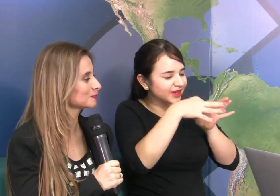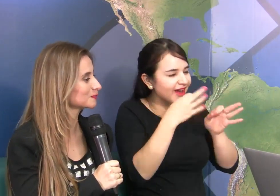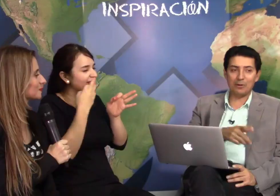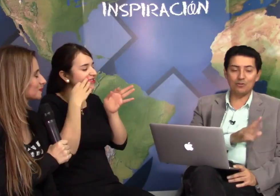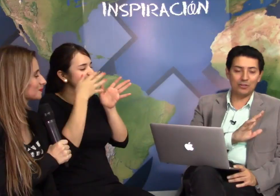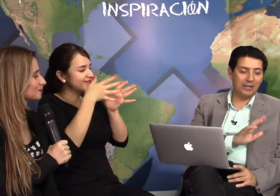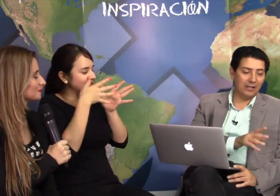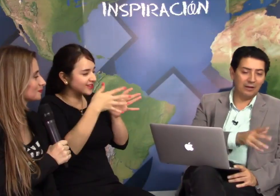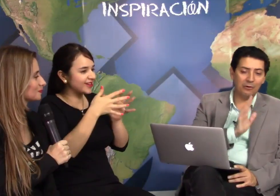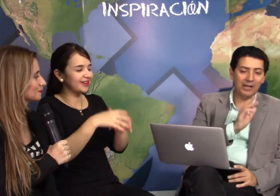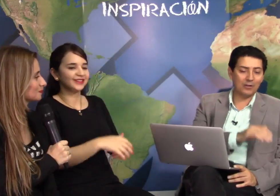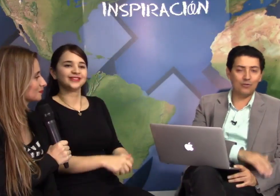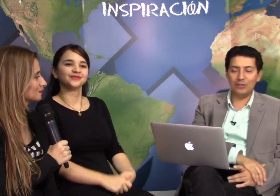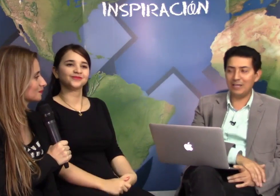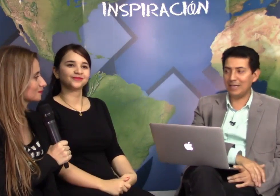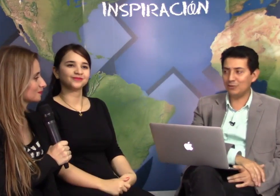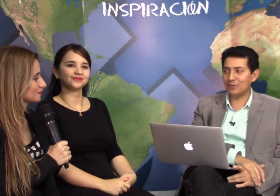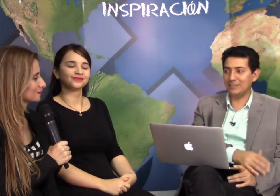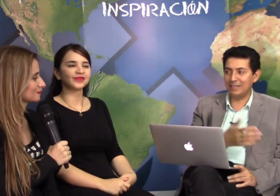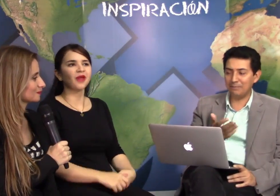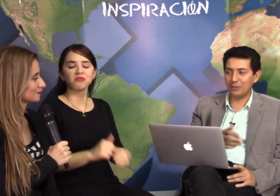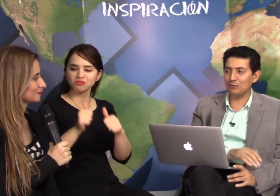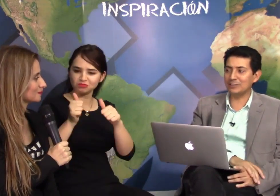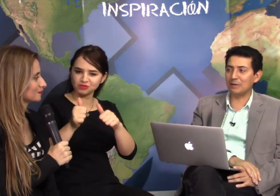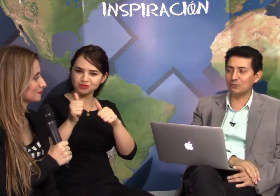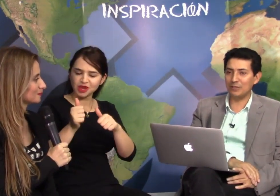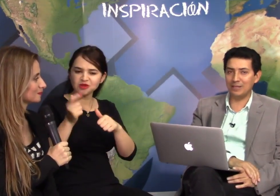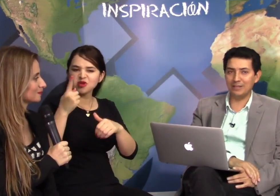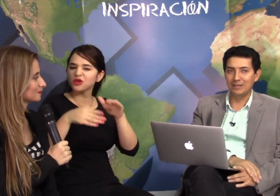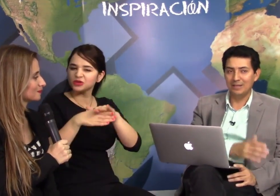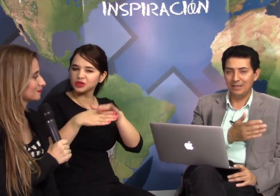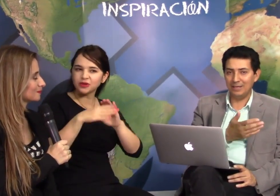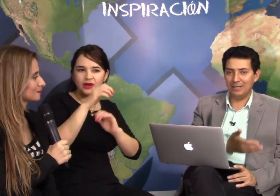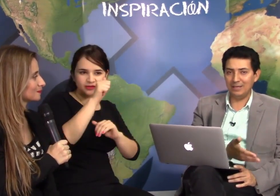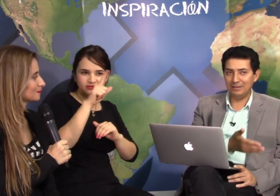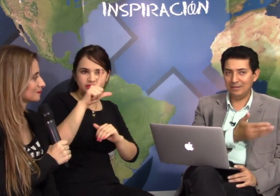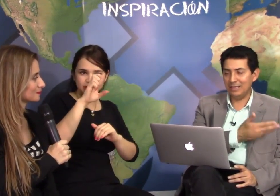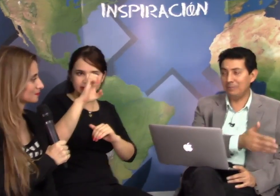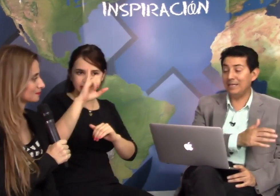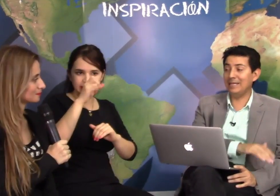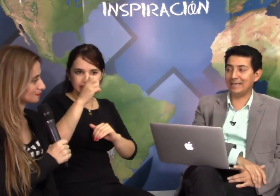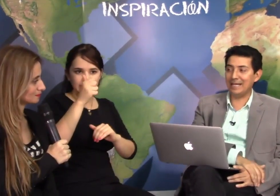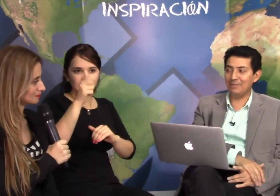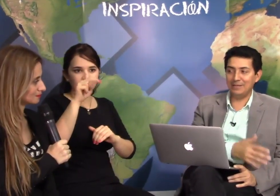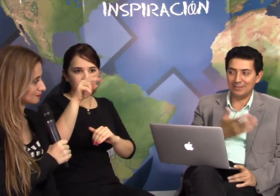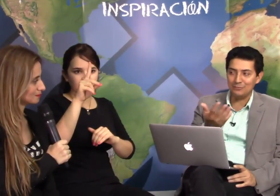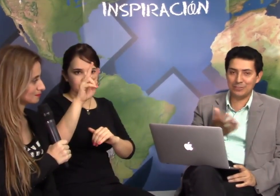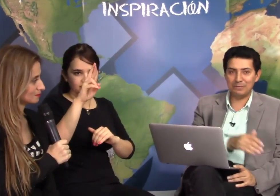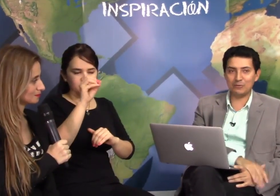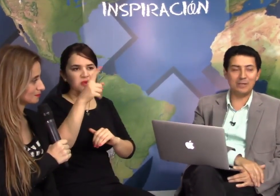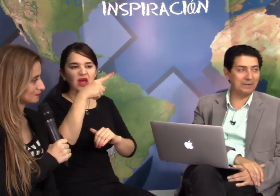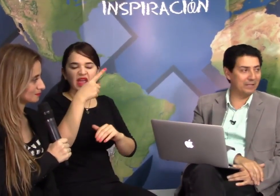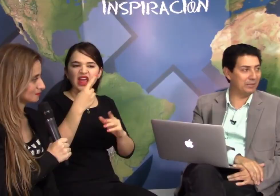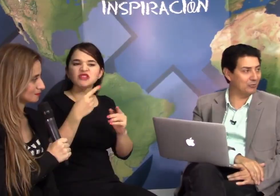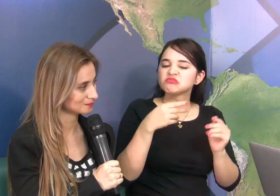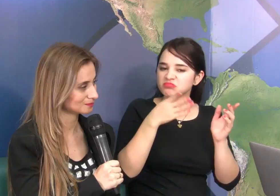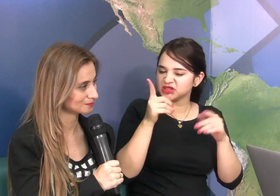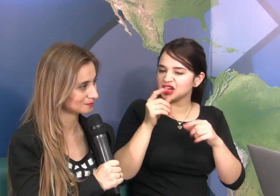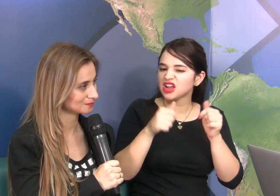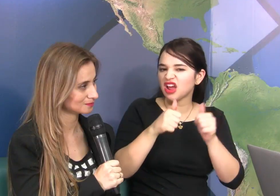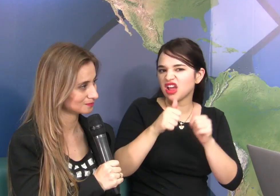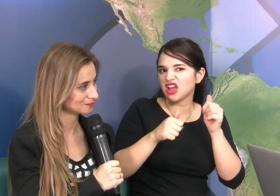Muy bien, Alba Luz, la voy a dejar con Alejandro, que tiene preguntas para usted. Él viene de Créame y es un experto en